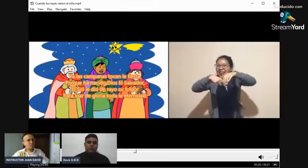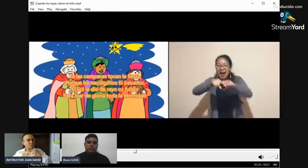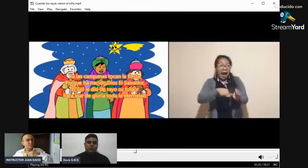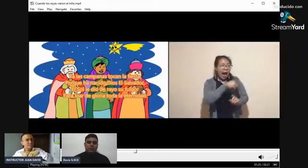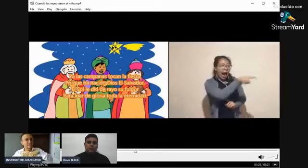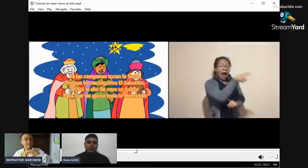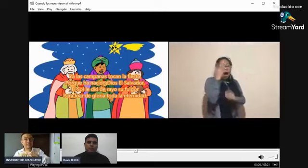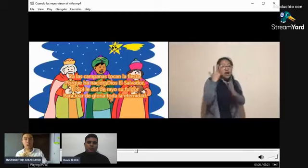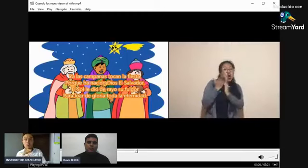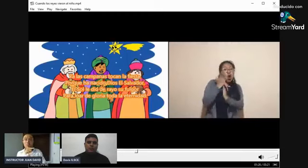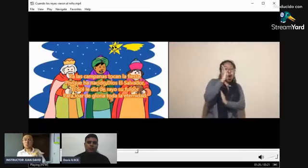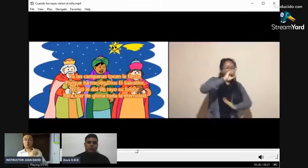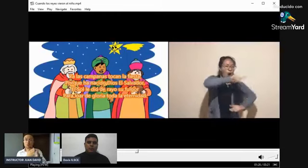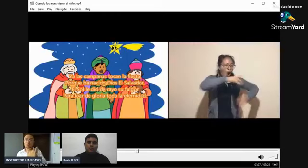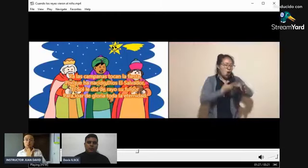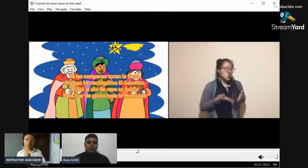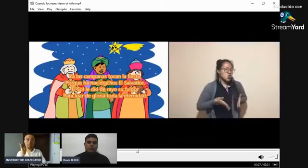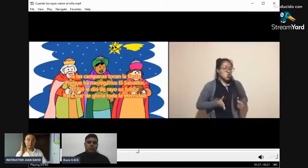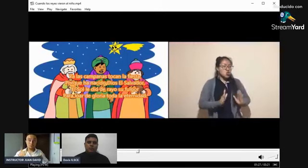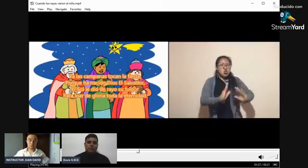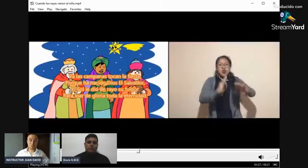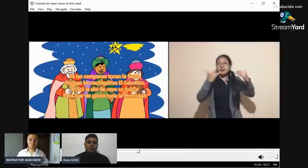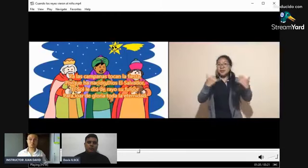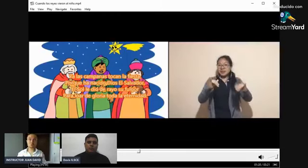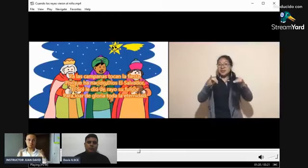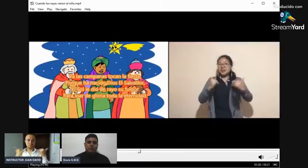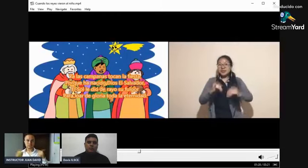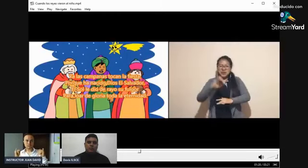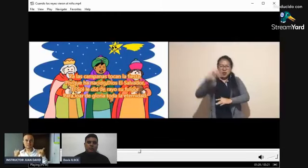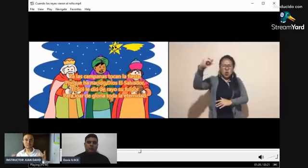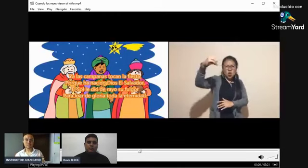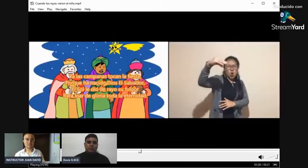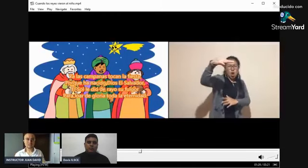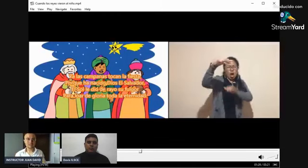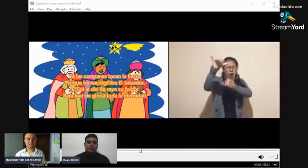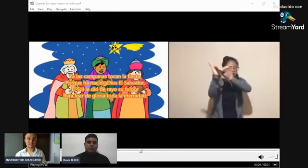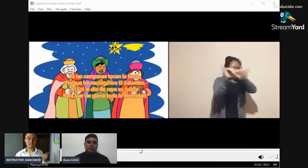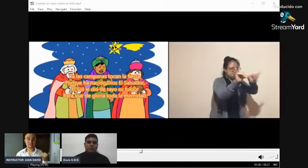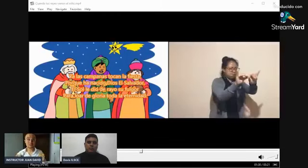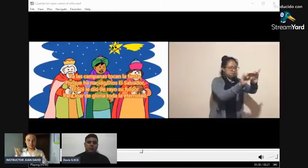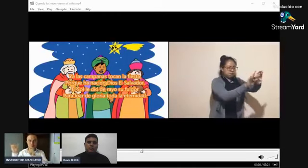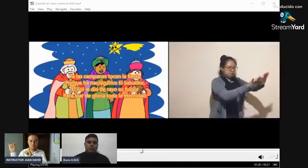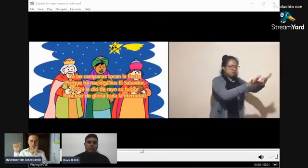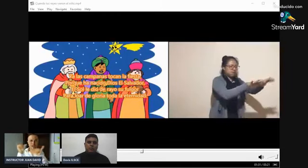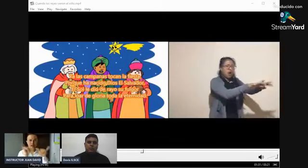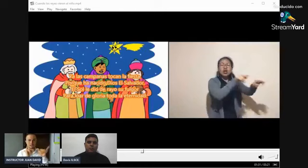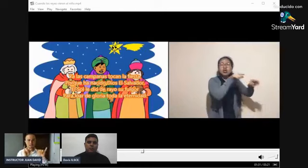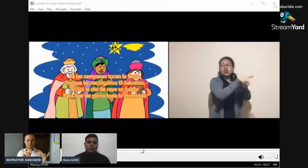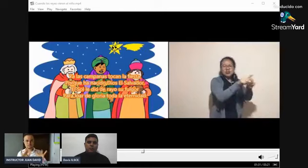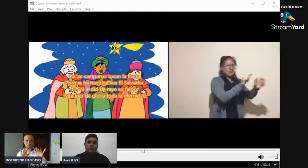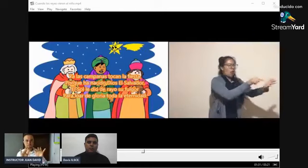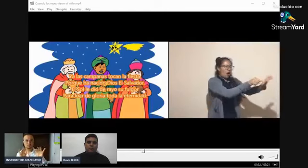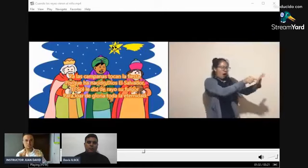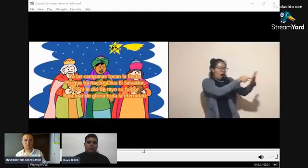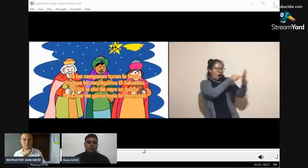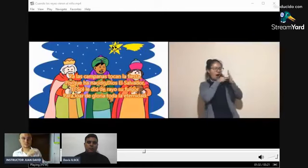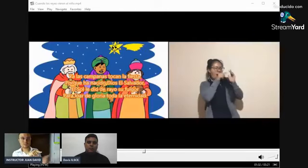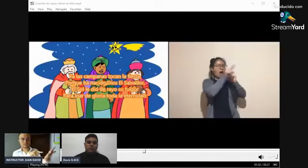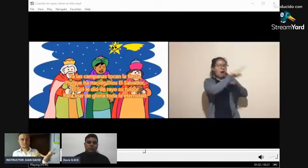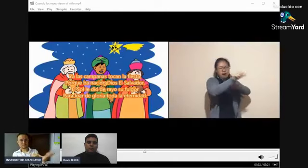el Salvador. El sol le dio de rayos un punto, para no darte gloria toda